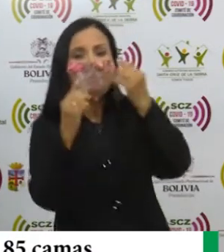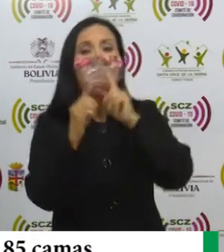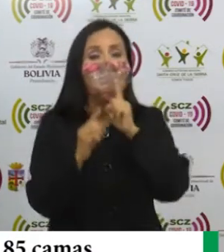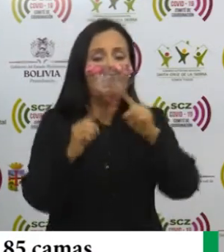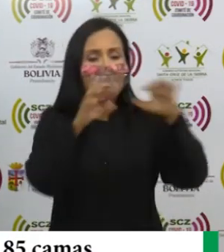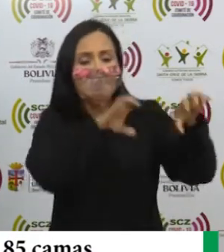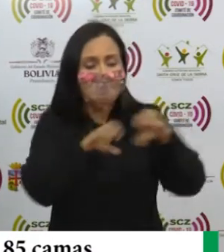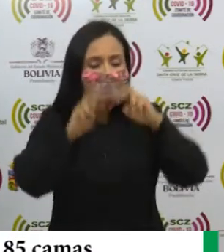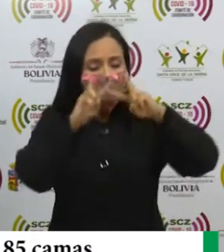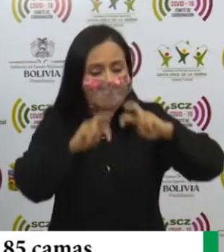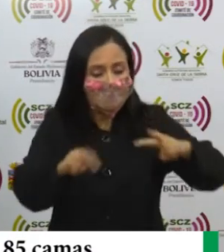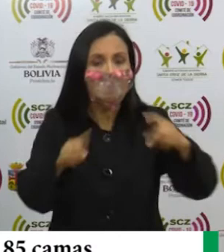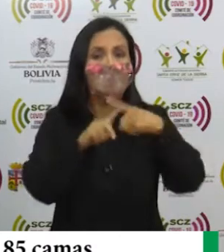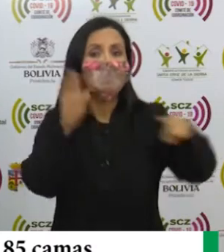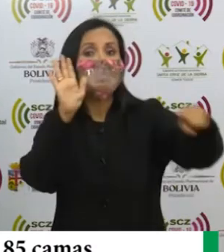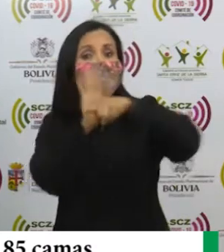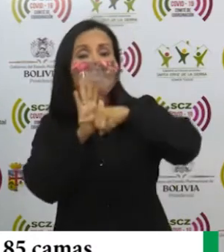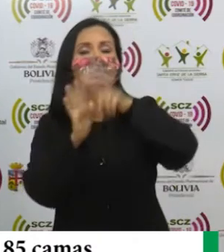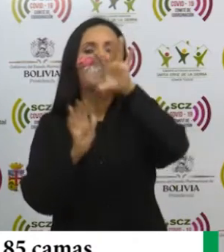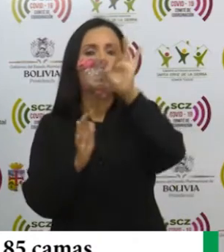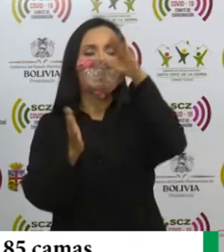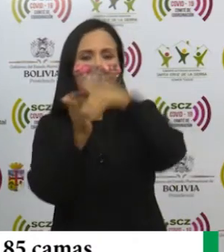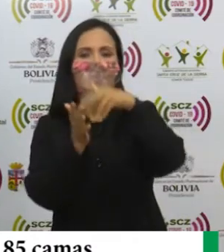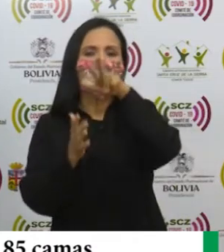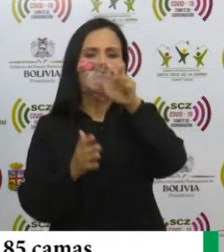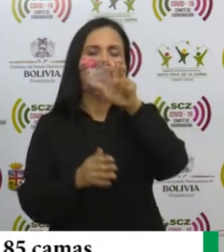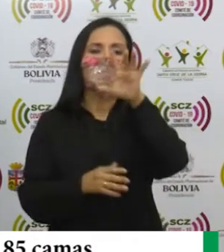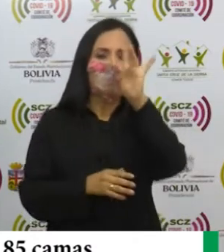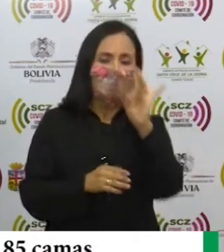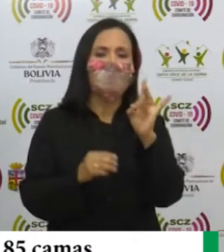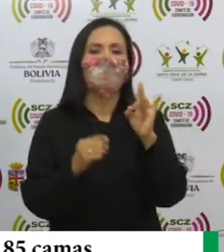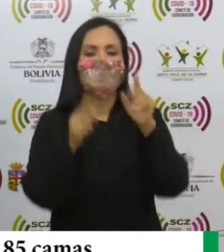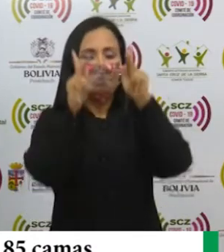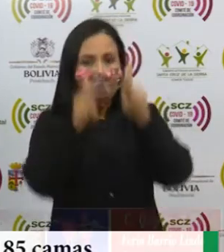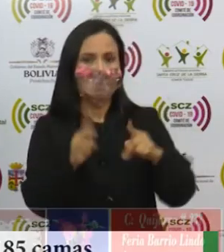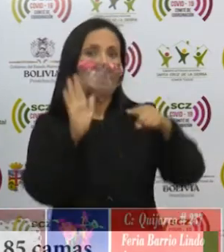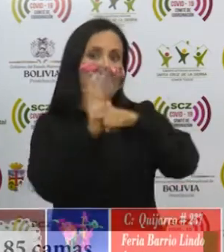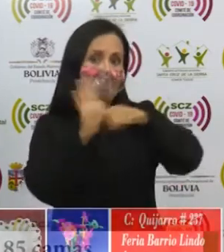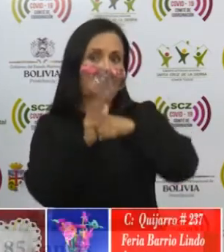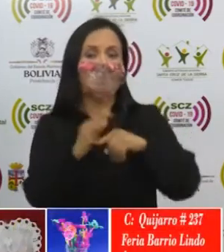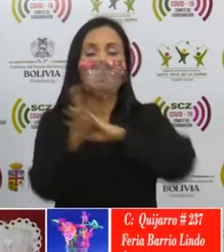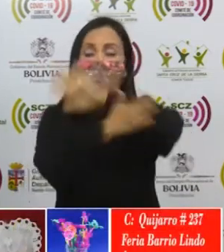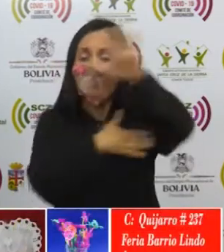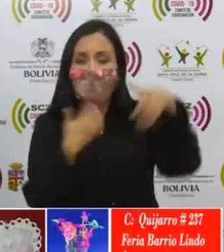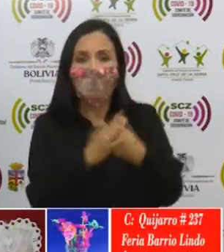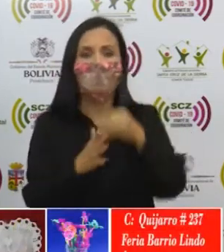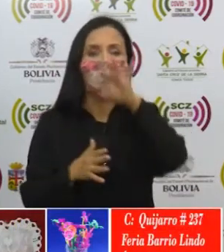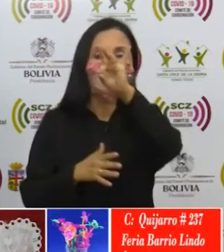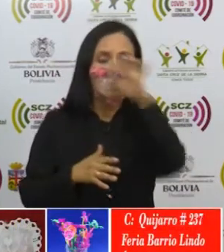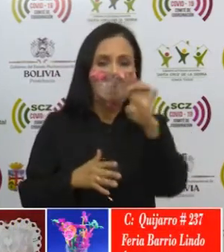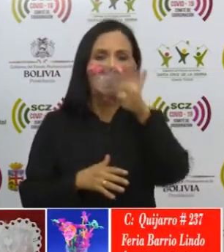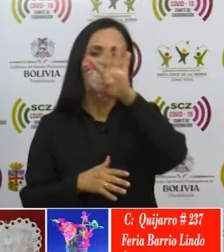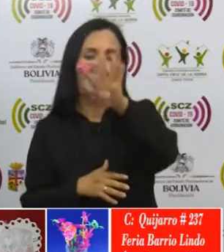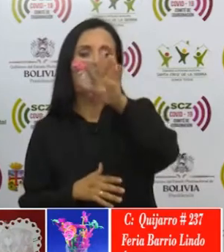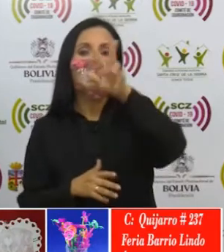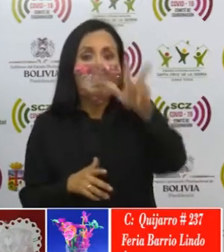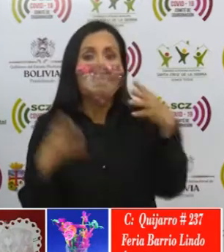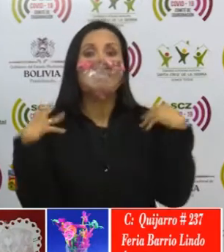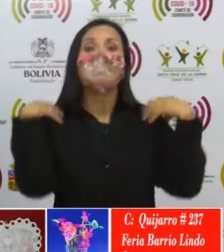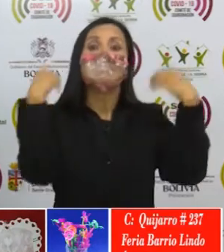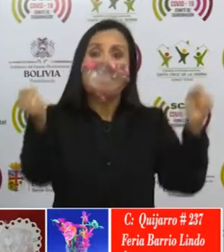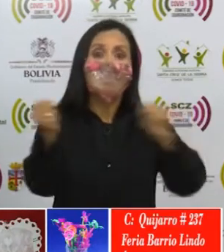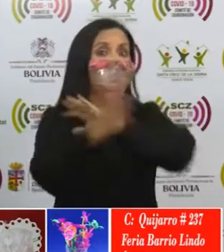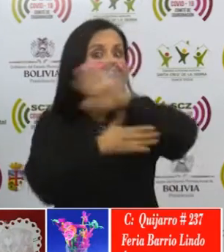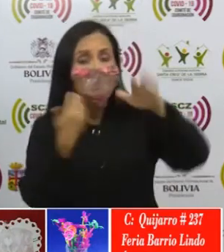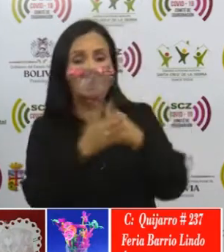investigación. Vamos ya descartando 9.398 casos. Ya en totalidad son 843